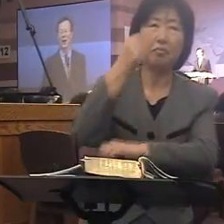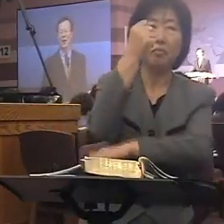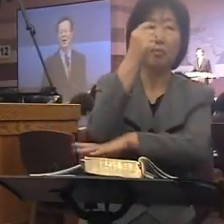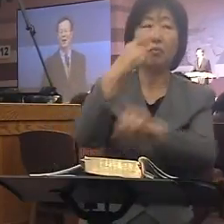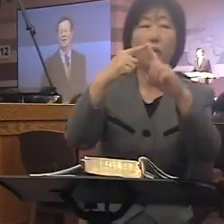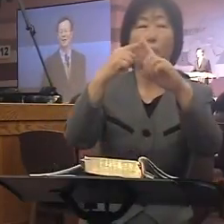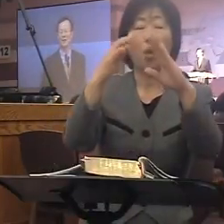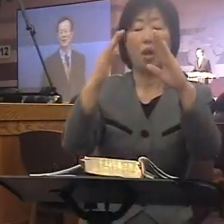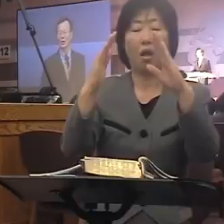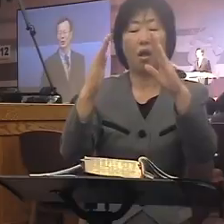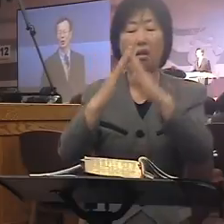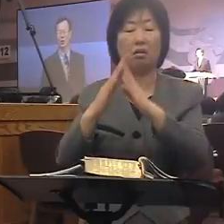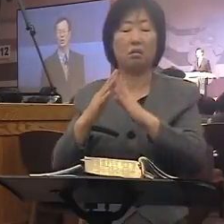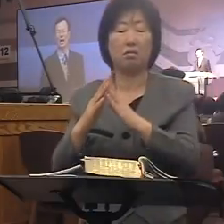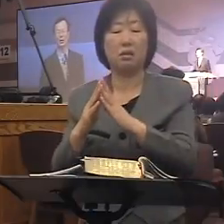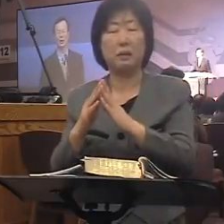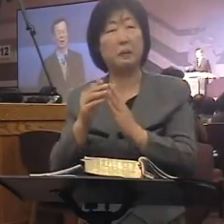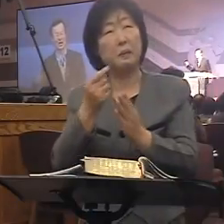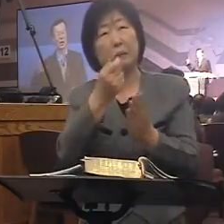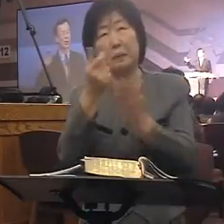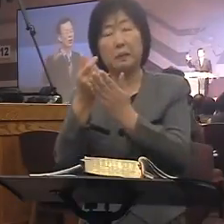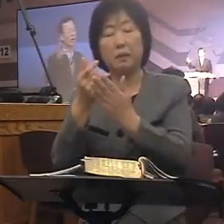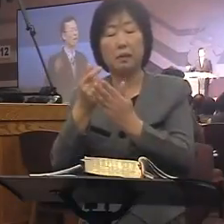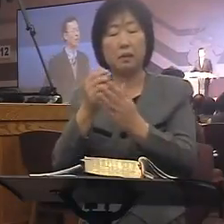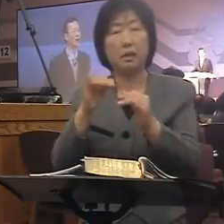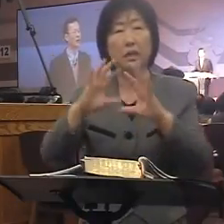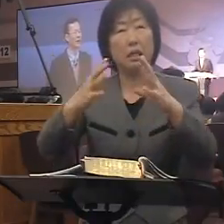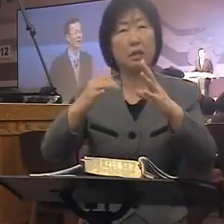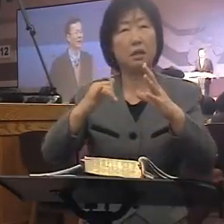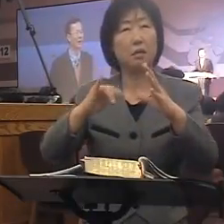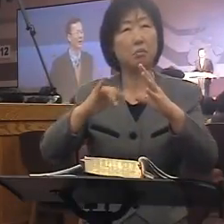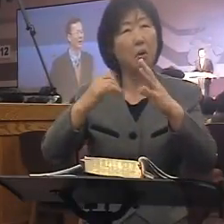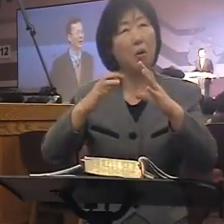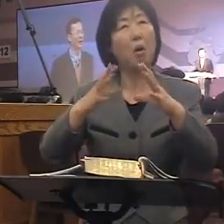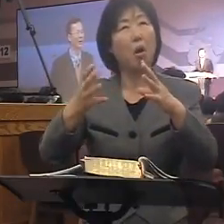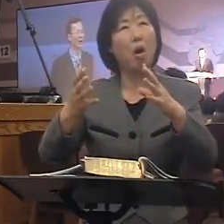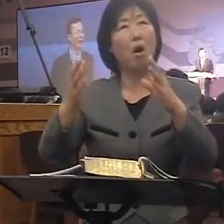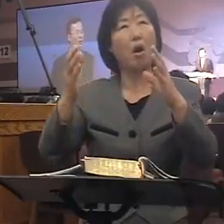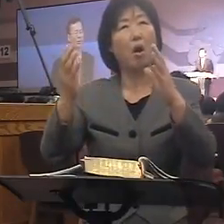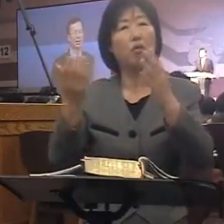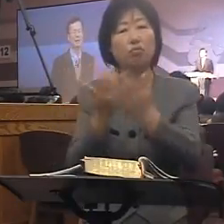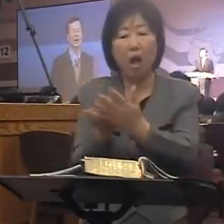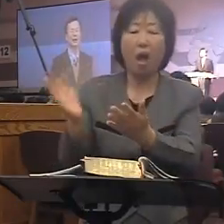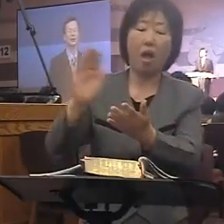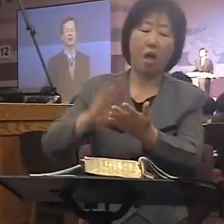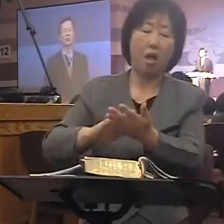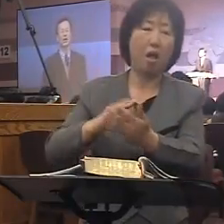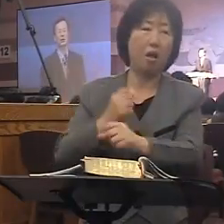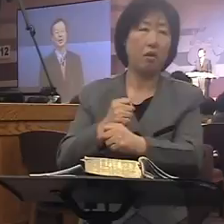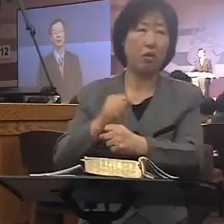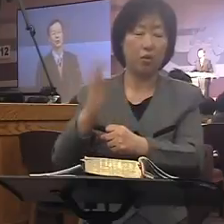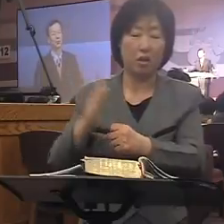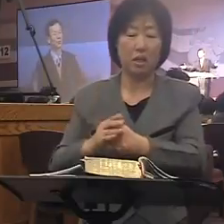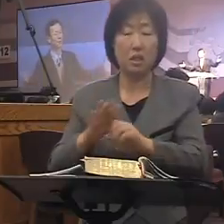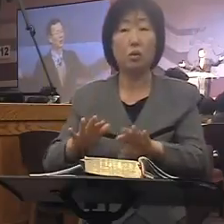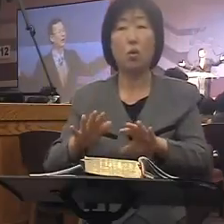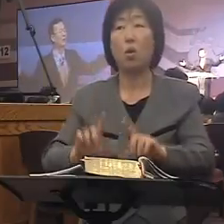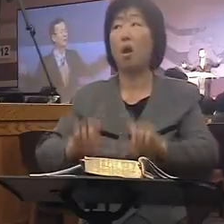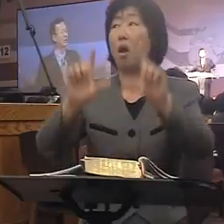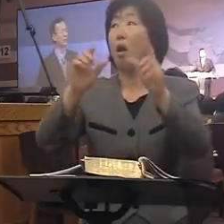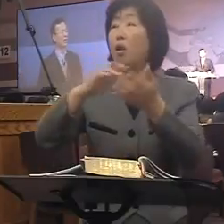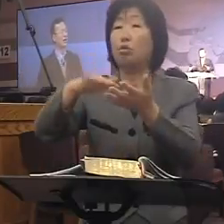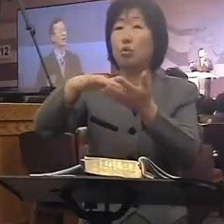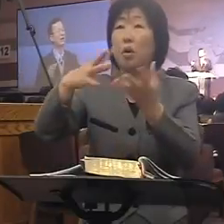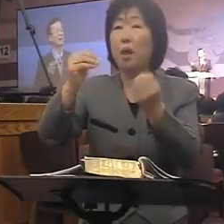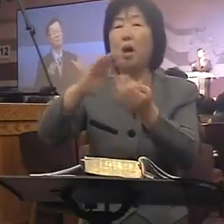초대교회에 극소수를 가지고 세상을 뒤집어 엎었는데 오늘은 이만한 숫자를 가지고 변화를